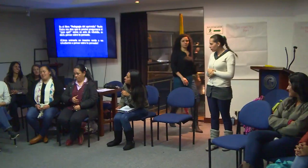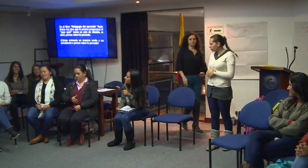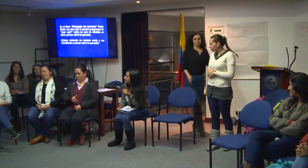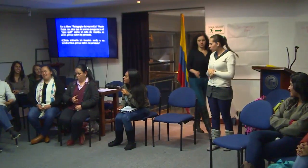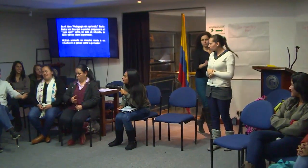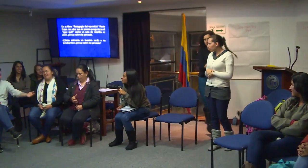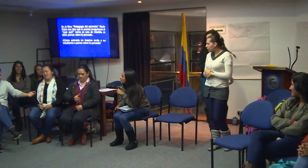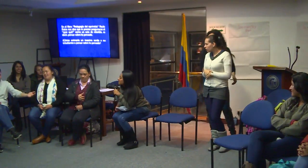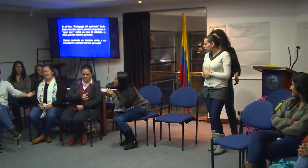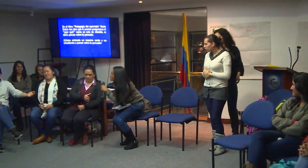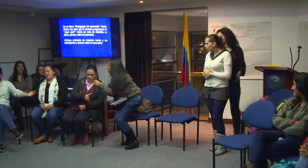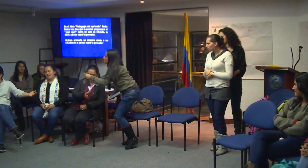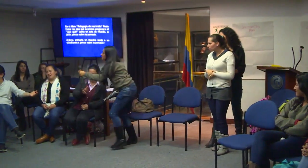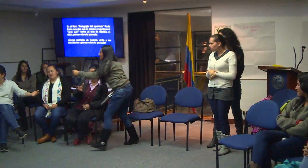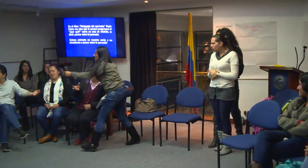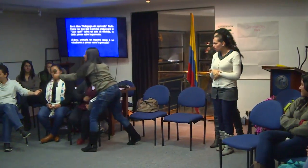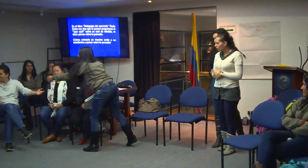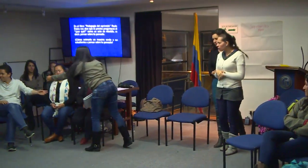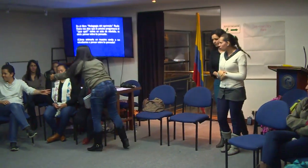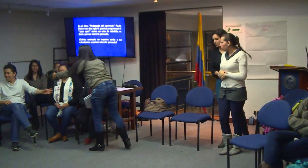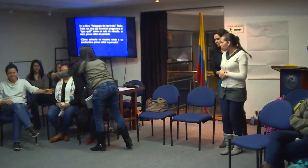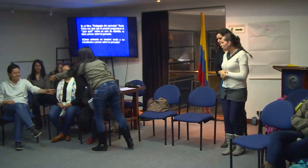¿Quién nos quiere aportar, profe?